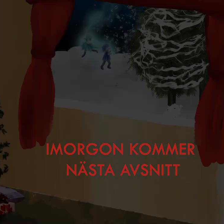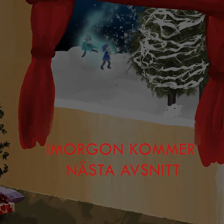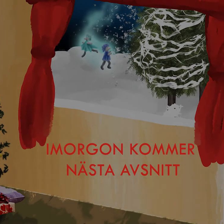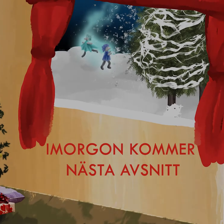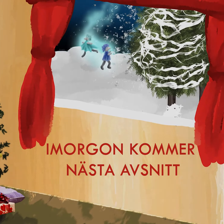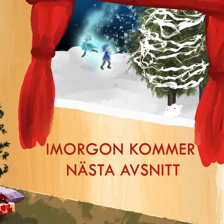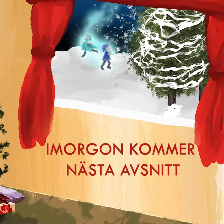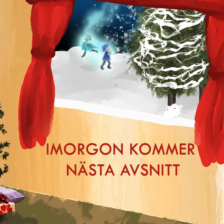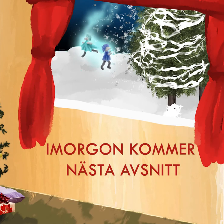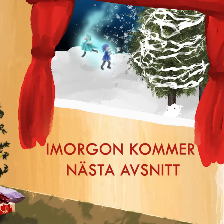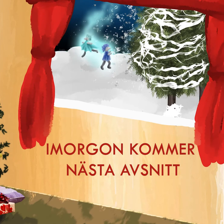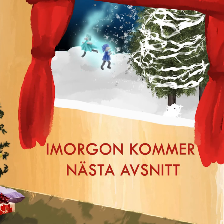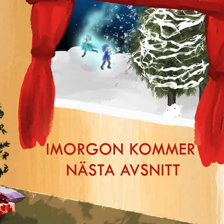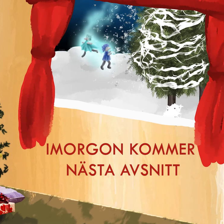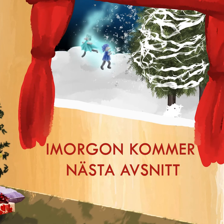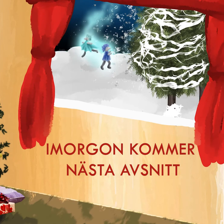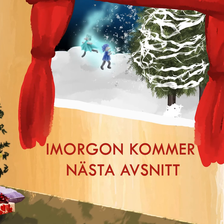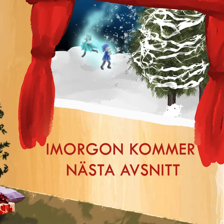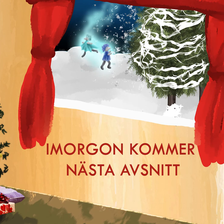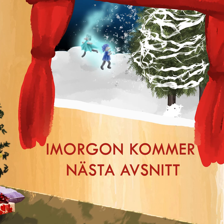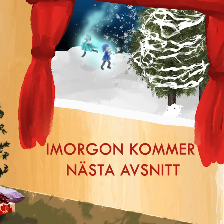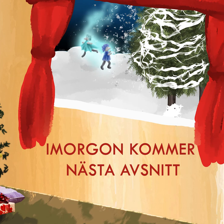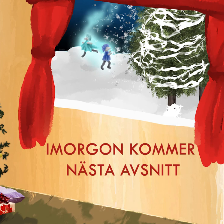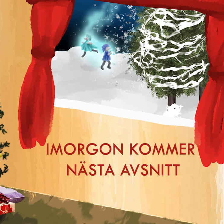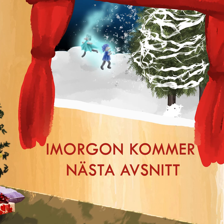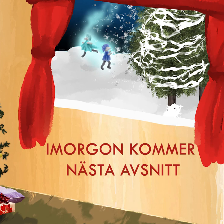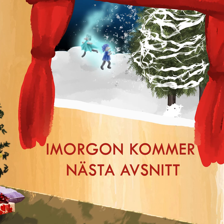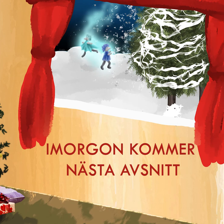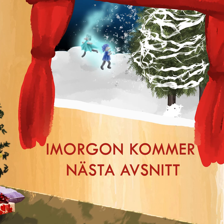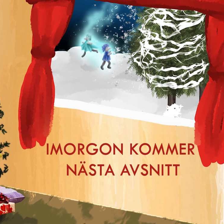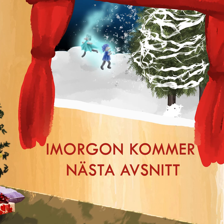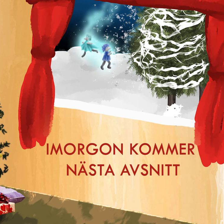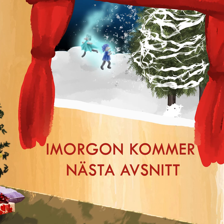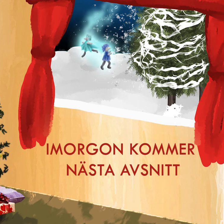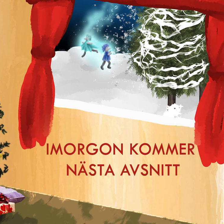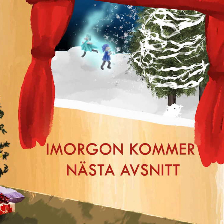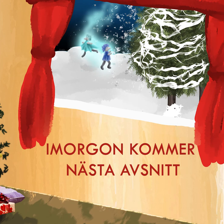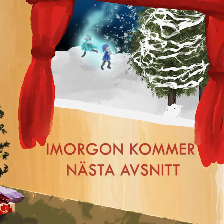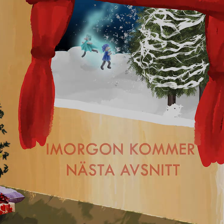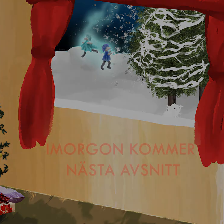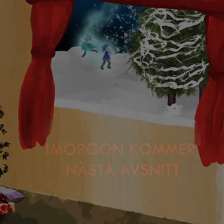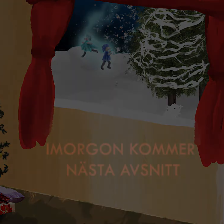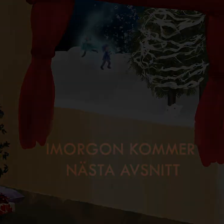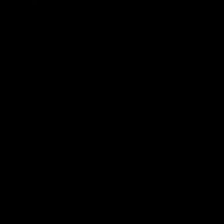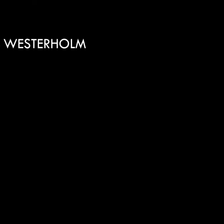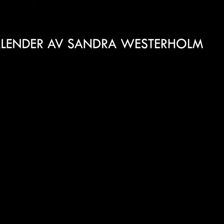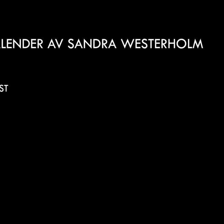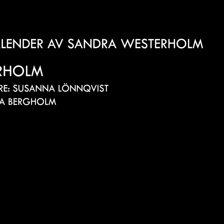Imorgon kommer nästa avsnitt och då får du se hur det går för Svante och hans vänner.